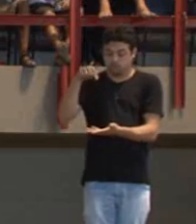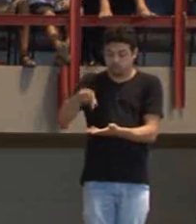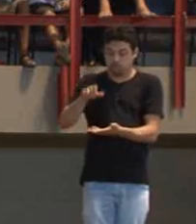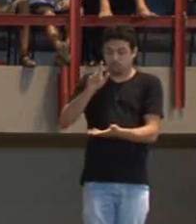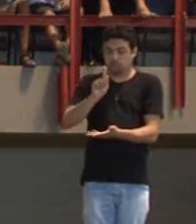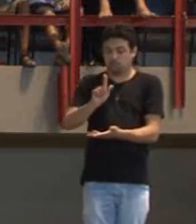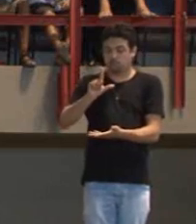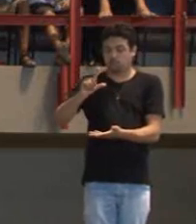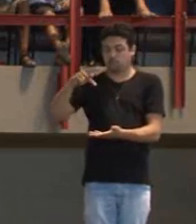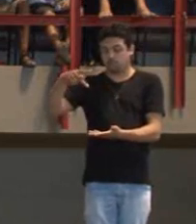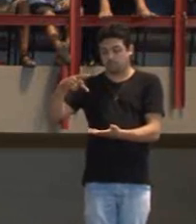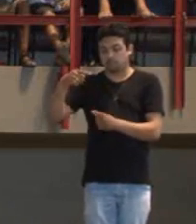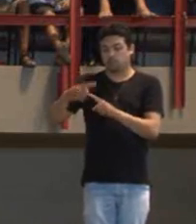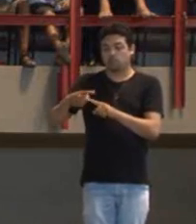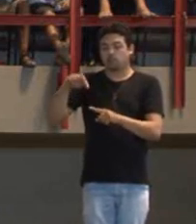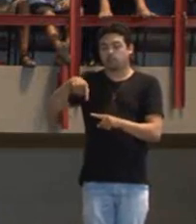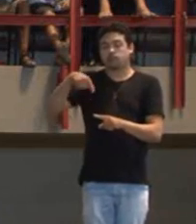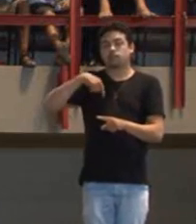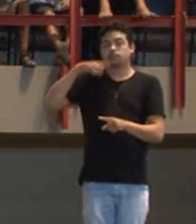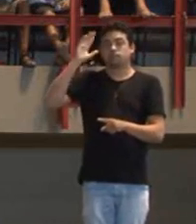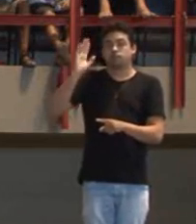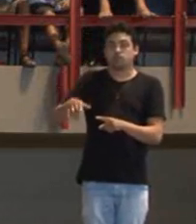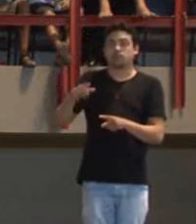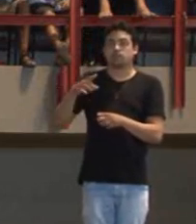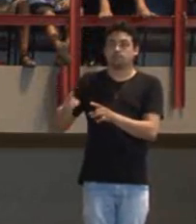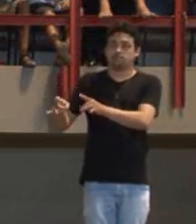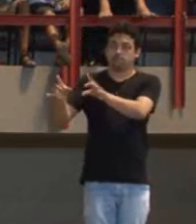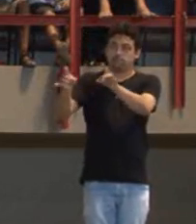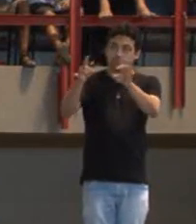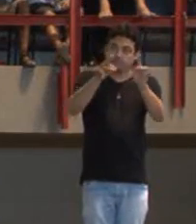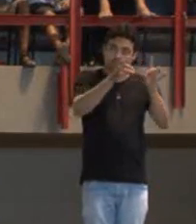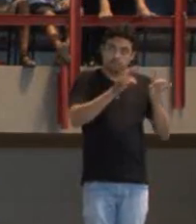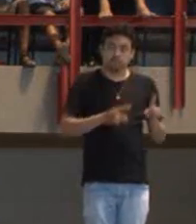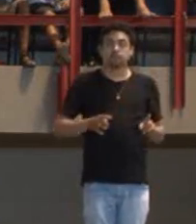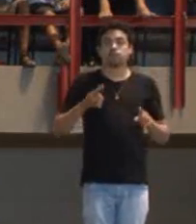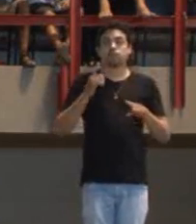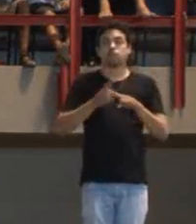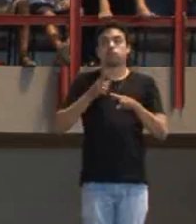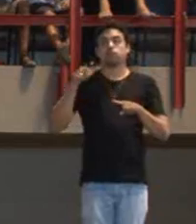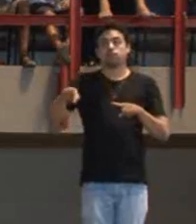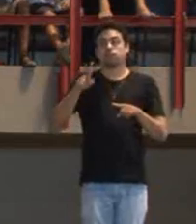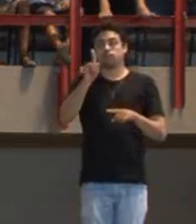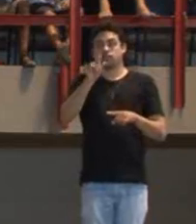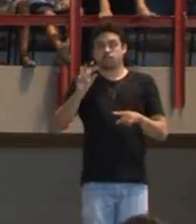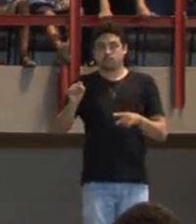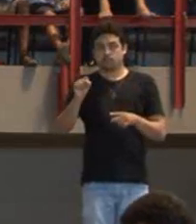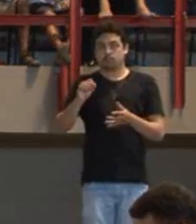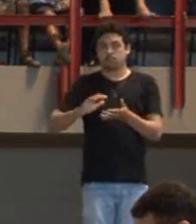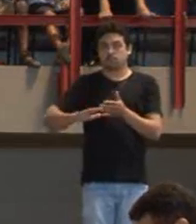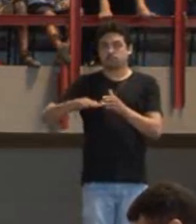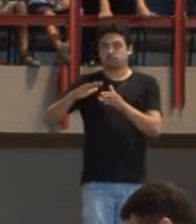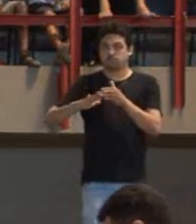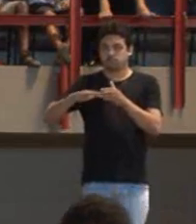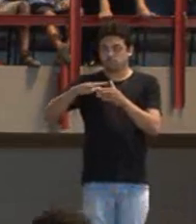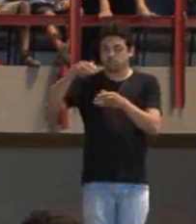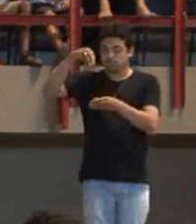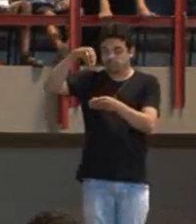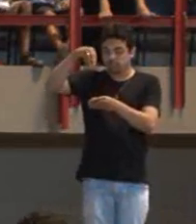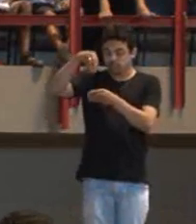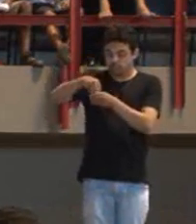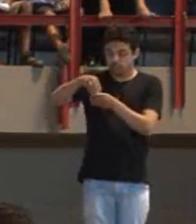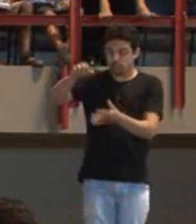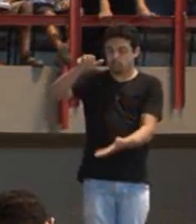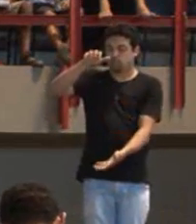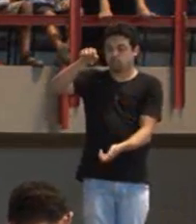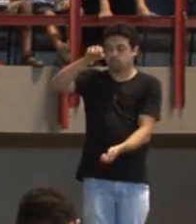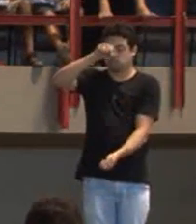de petróleo porque quando ele é comercializado na forma líquida. Lá dentro do